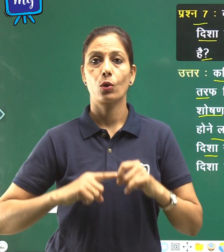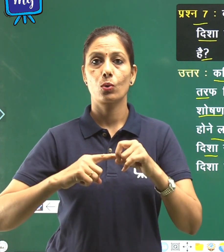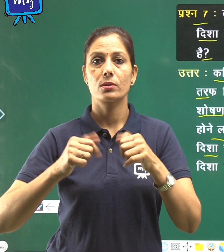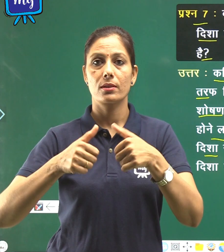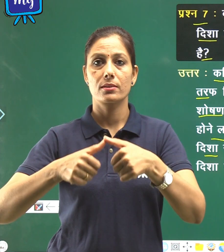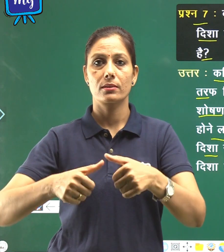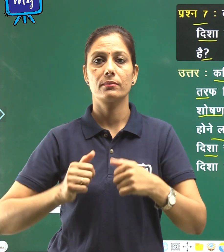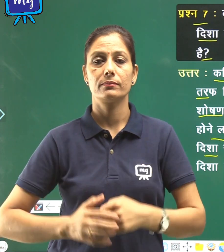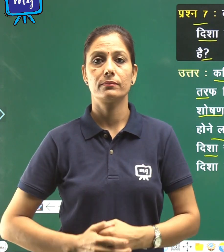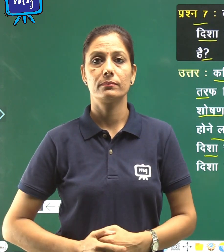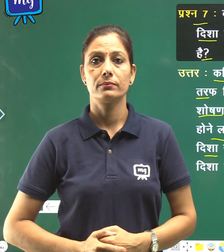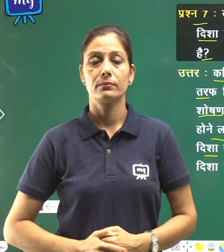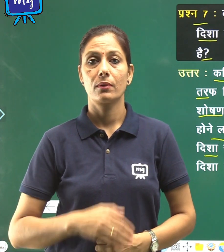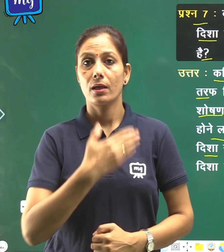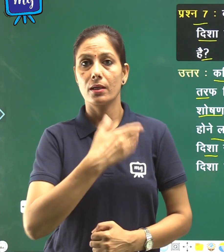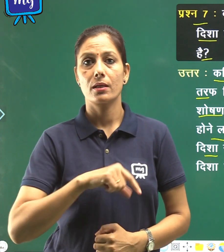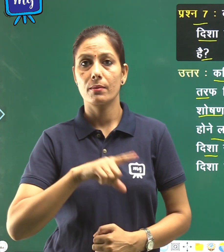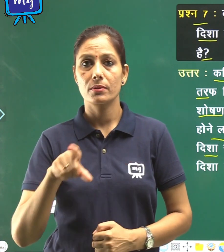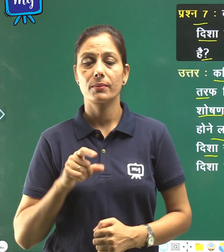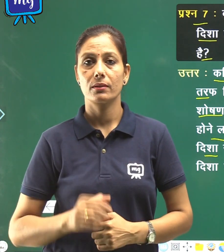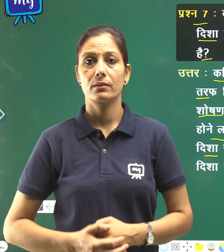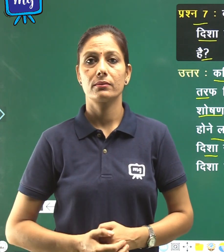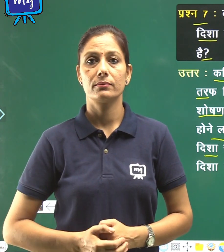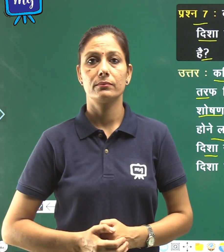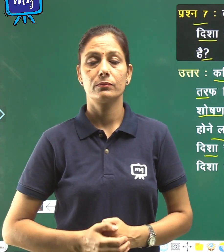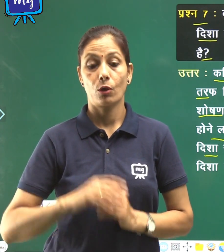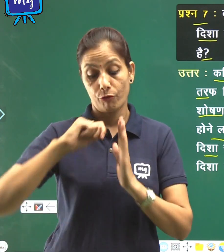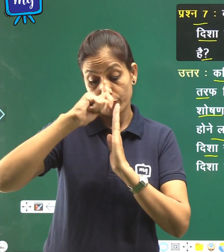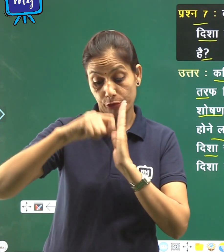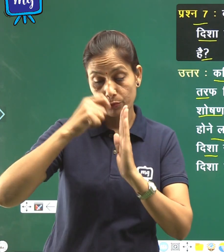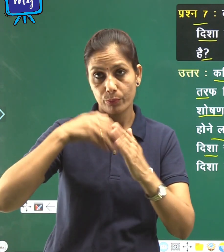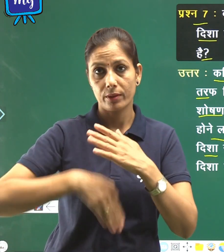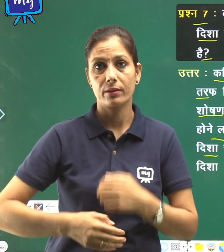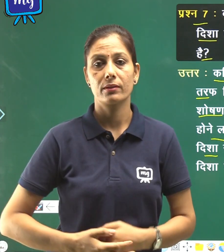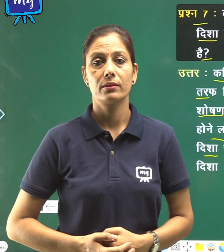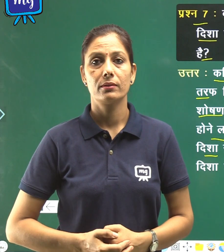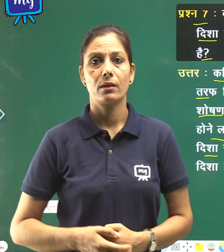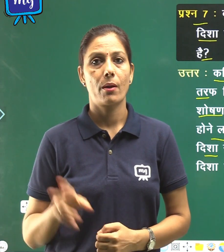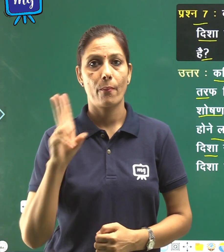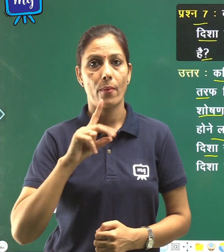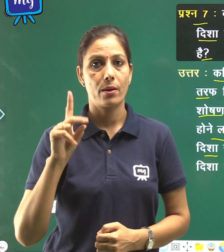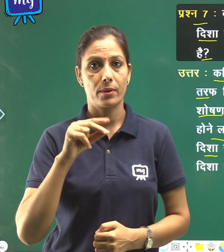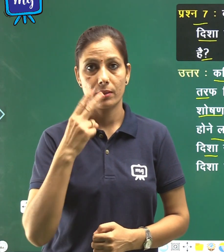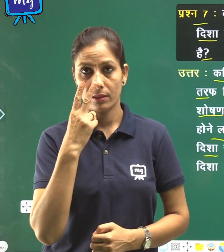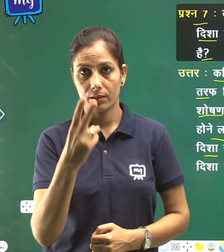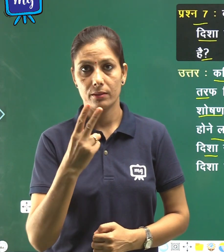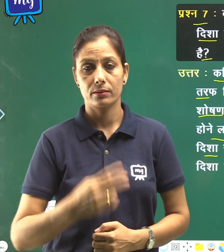प्रश्नोत्तर। इन्हें आप वीडियो में बार बार देखें,